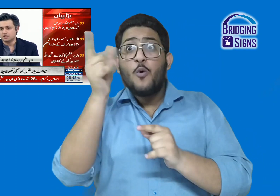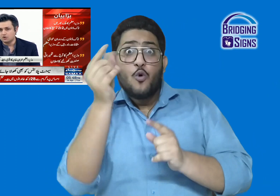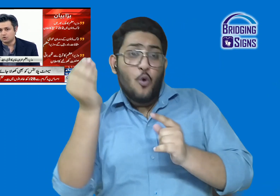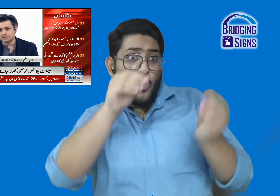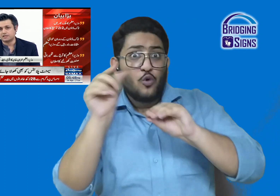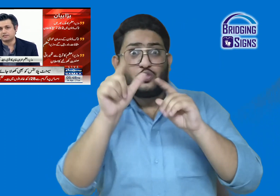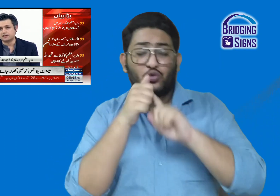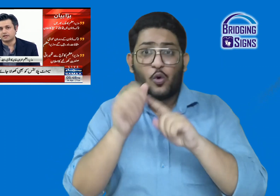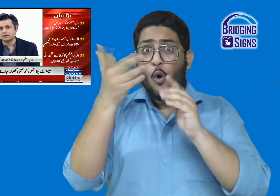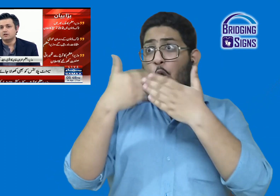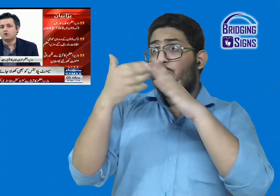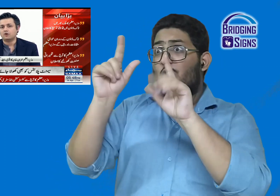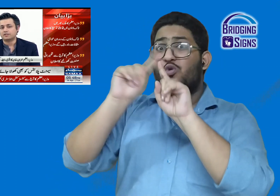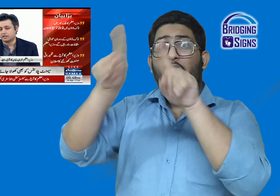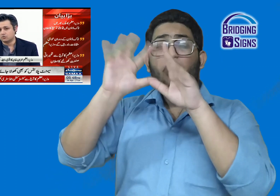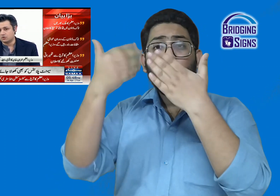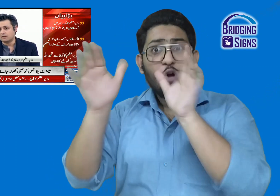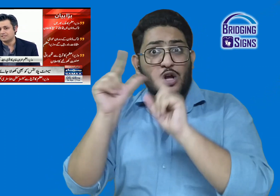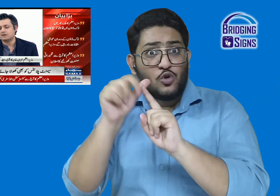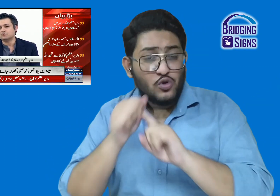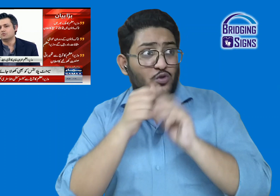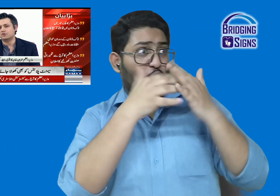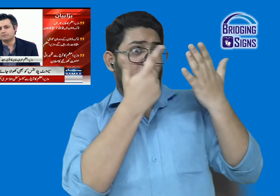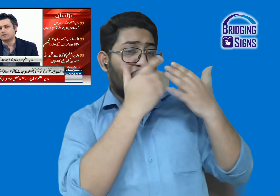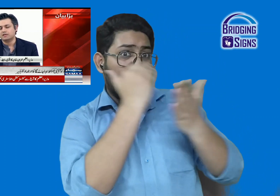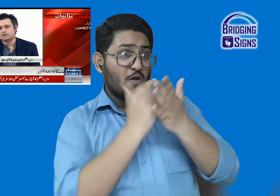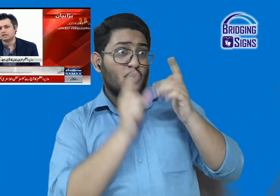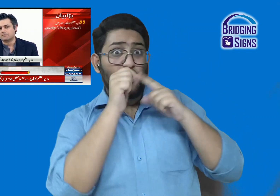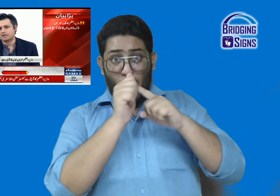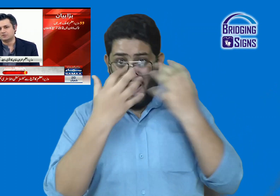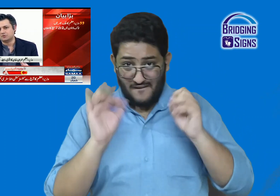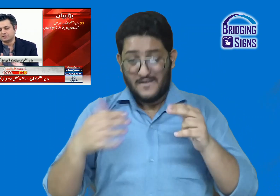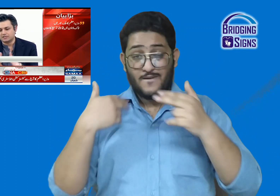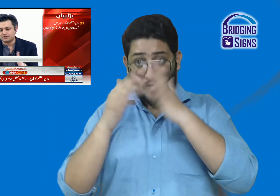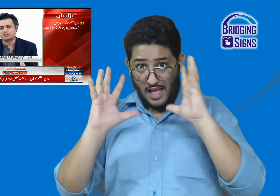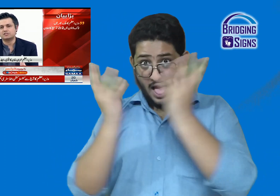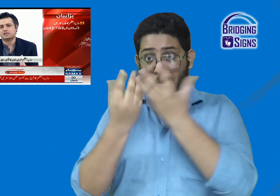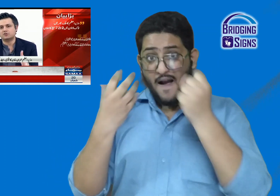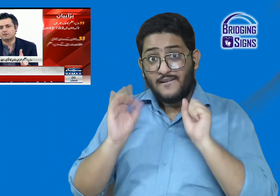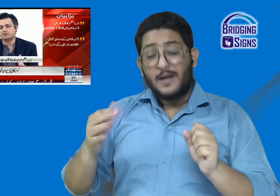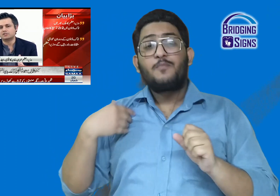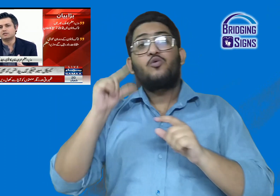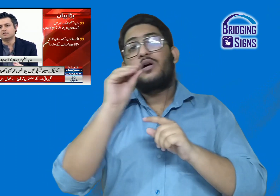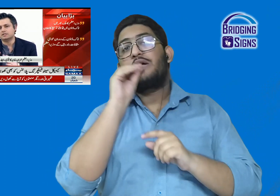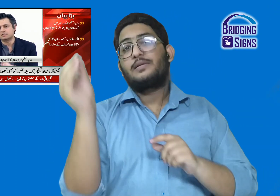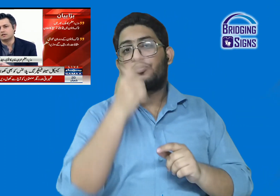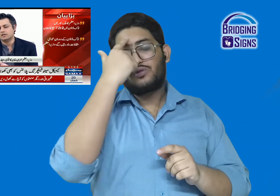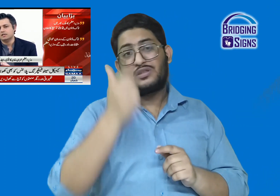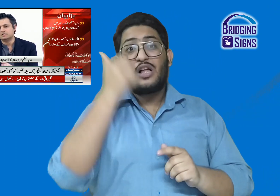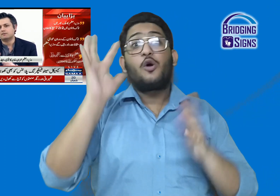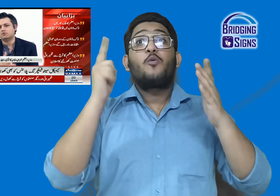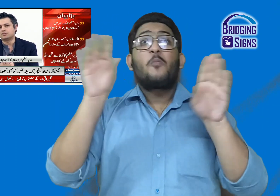जिनको मज़ीद खोला जा सकता है और ताकि लोगों कम से कम लोगों के ऊपर हमारी जो ये रिस्ट्रिक्शंस हैं जो हमने बंदिशें लगाई